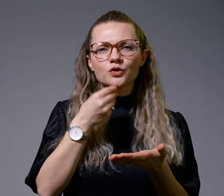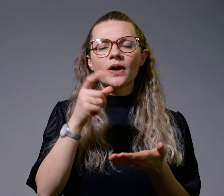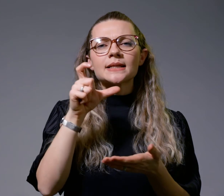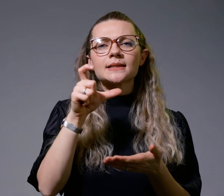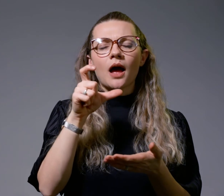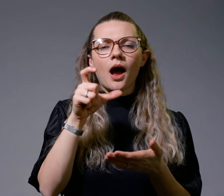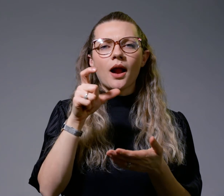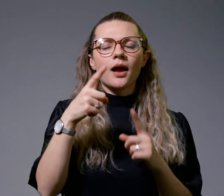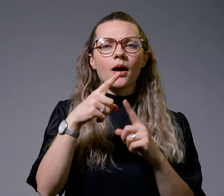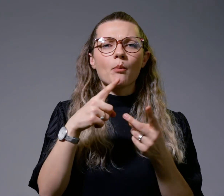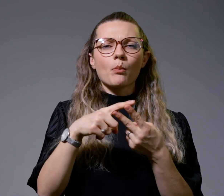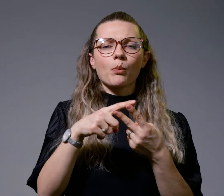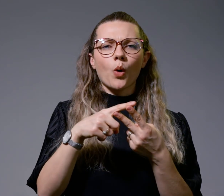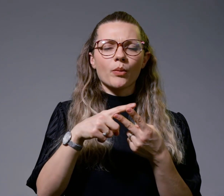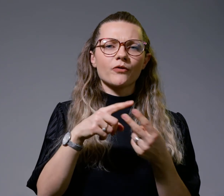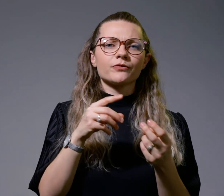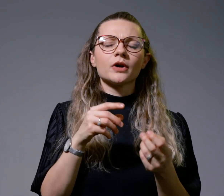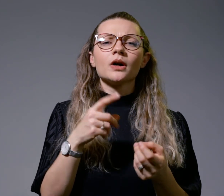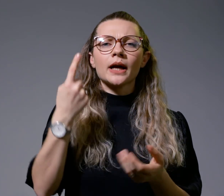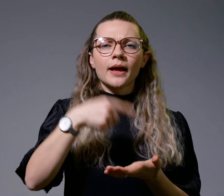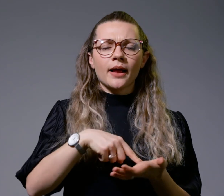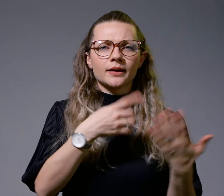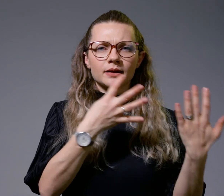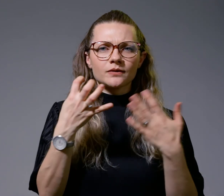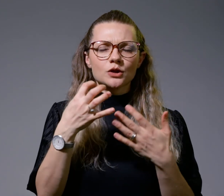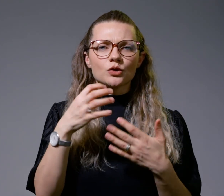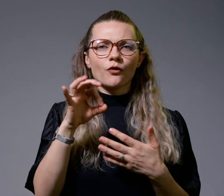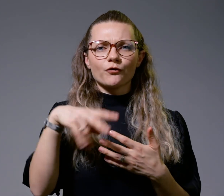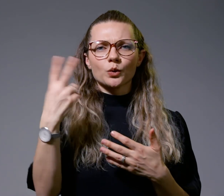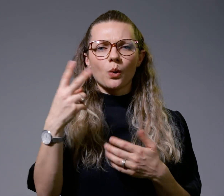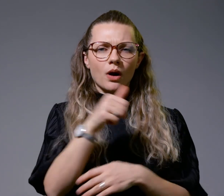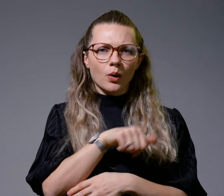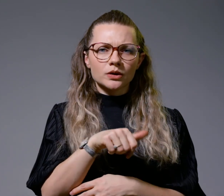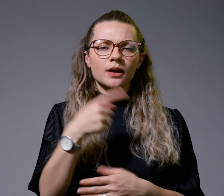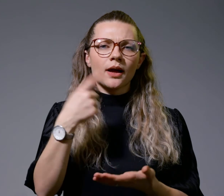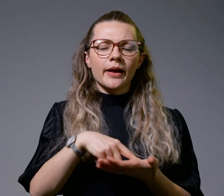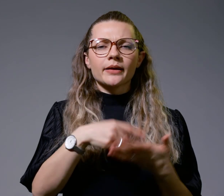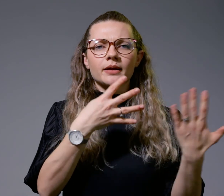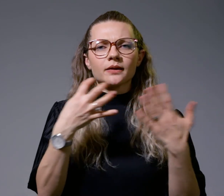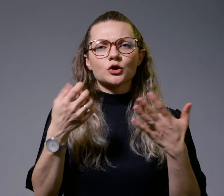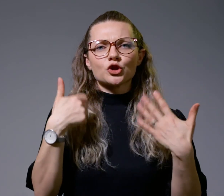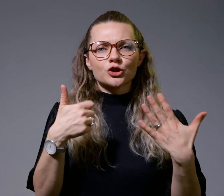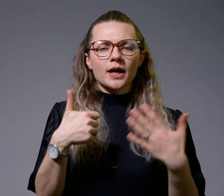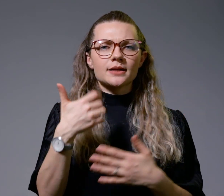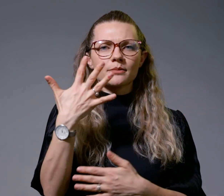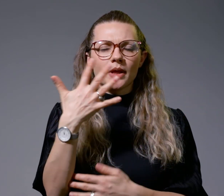Попов, 1902-1965 година.